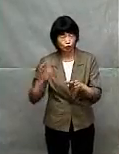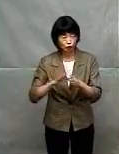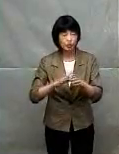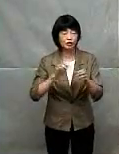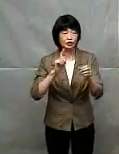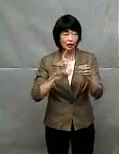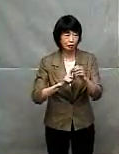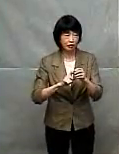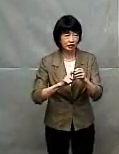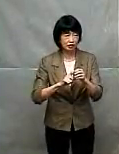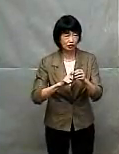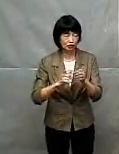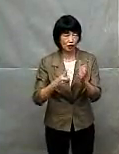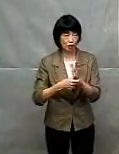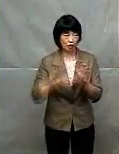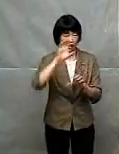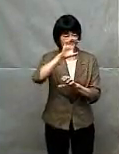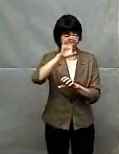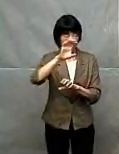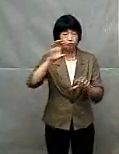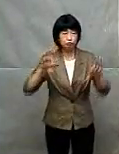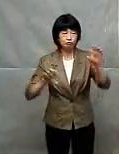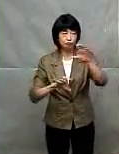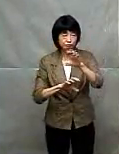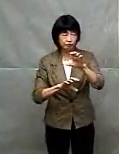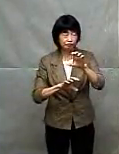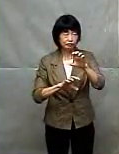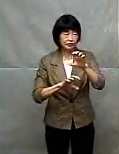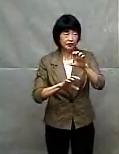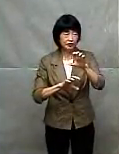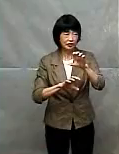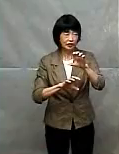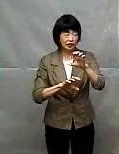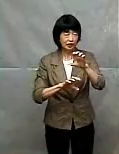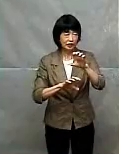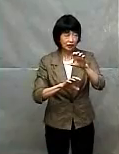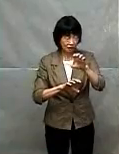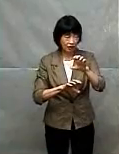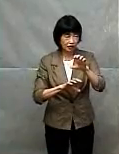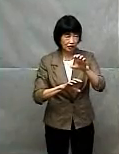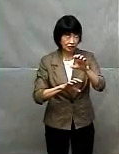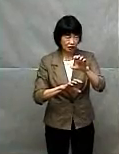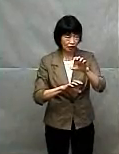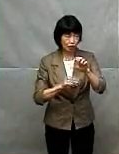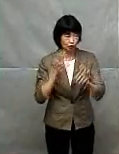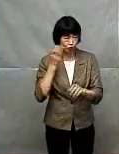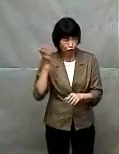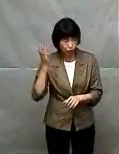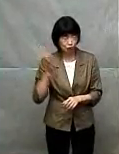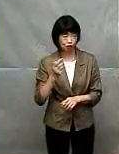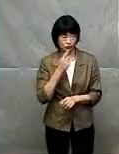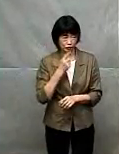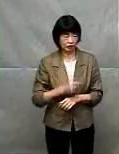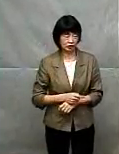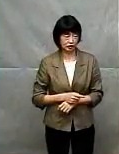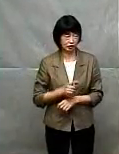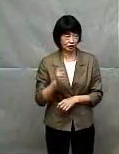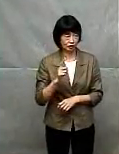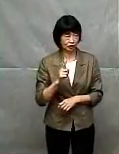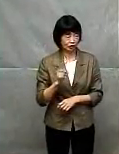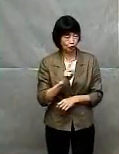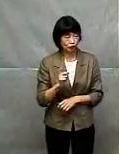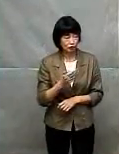順位のって言いますか、優先順位の付け替えが起きているように思うんですけれども、その点はいかがなんでしょうか。